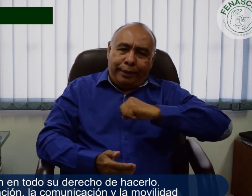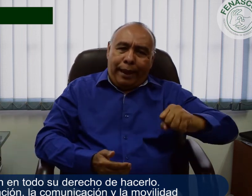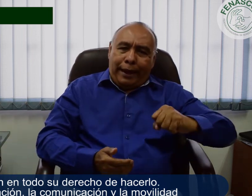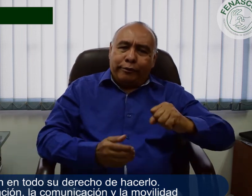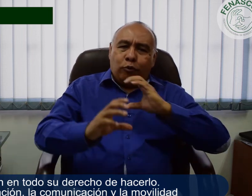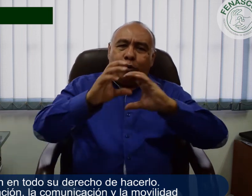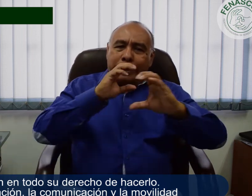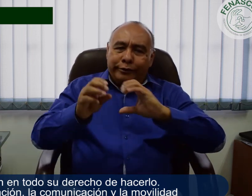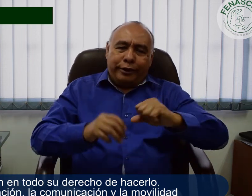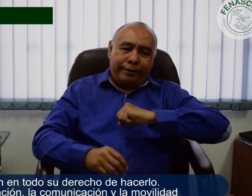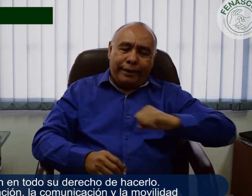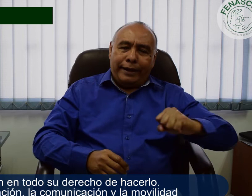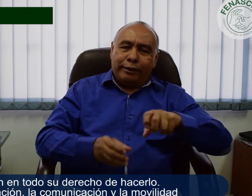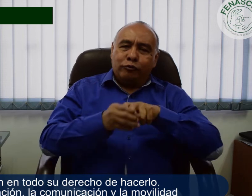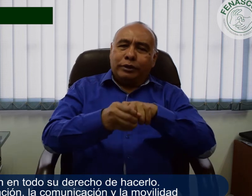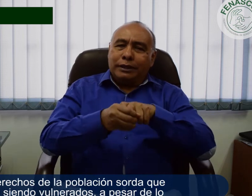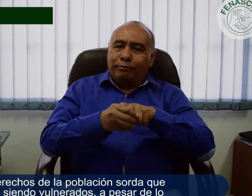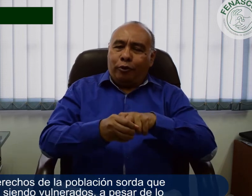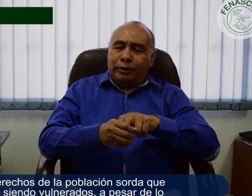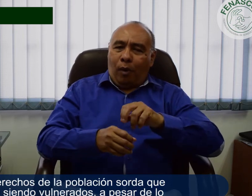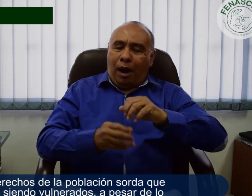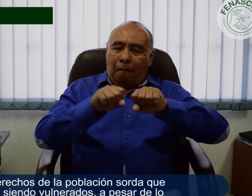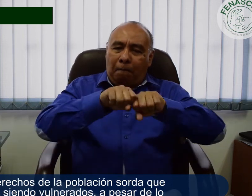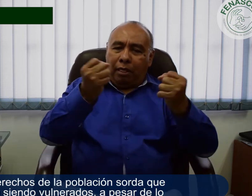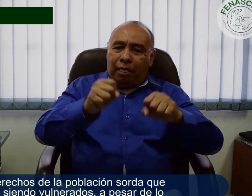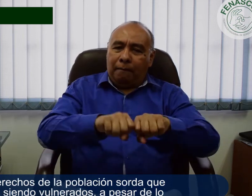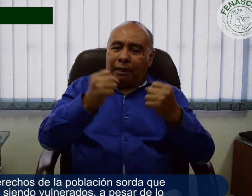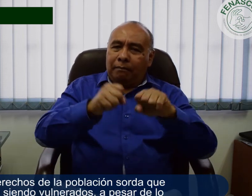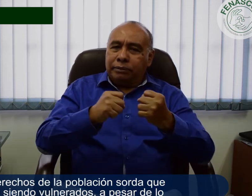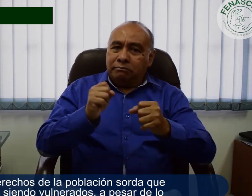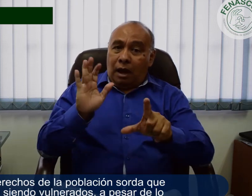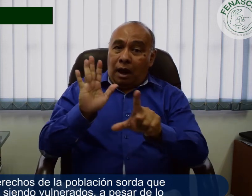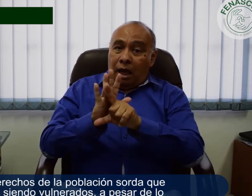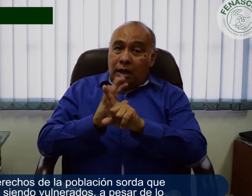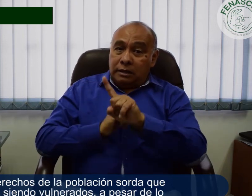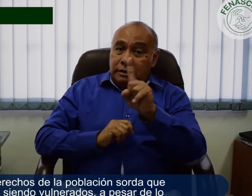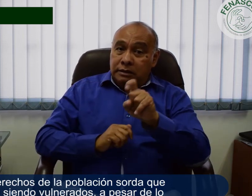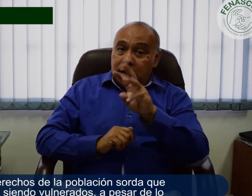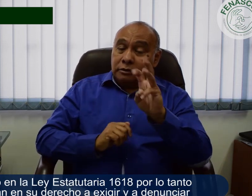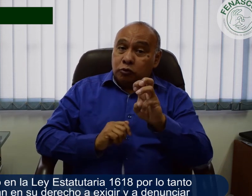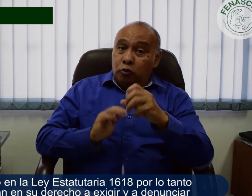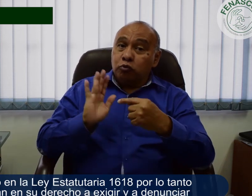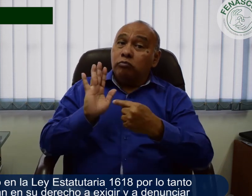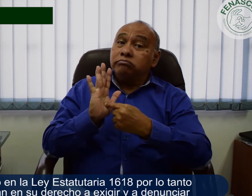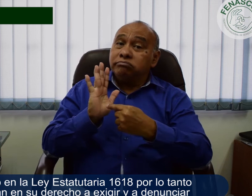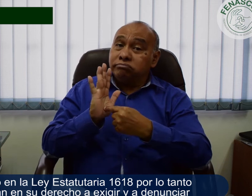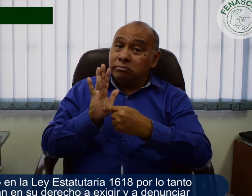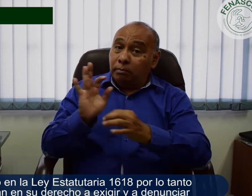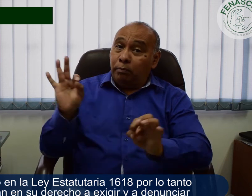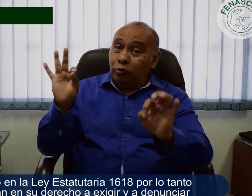la comunicación, la movilidad son derechos de la población sorda que están siendo vulnerados, a pesar de lo establecido en la ley